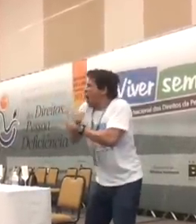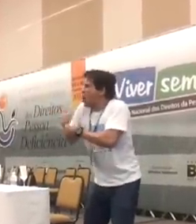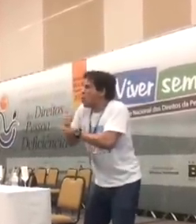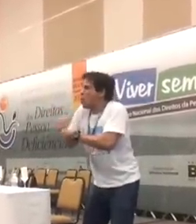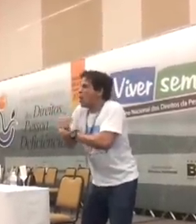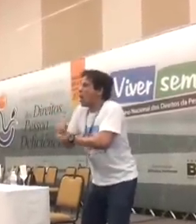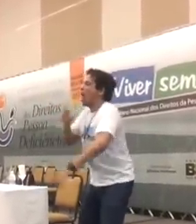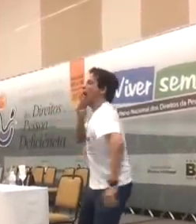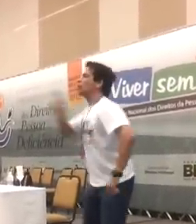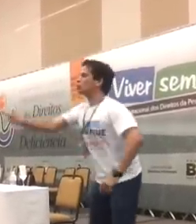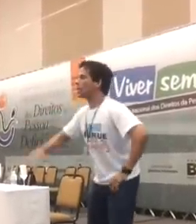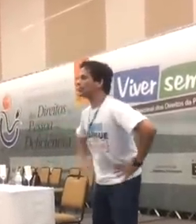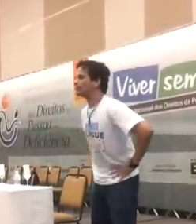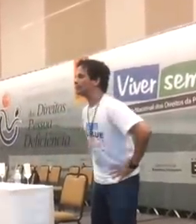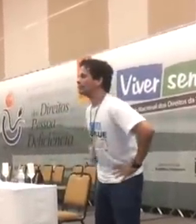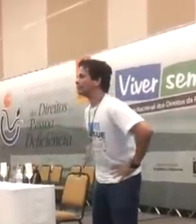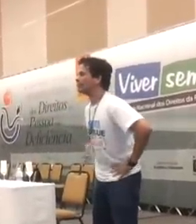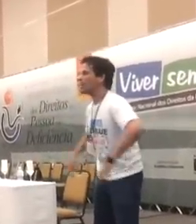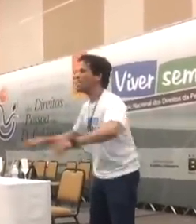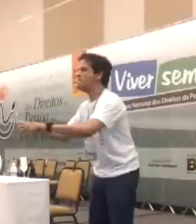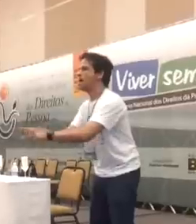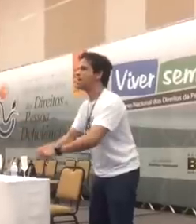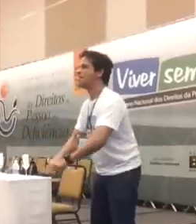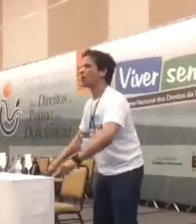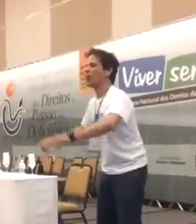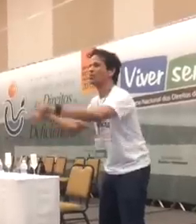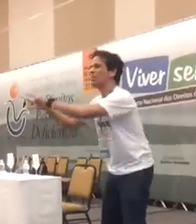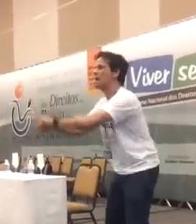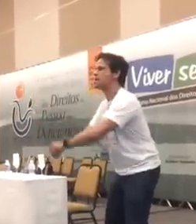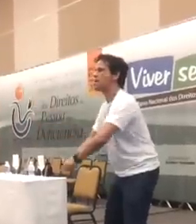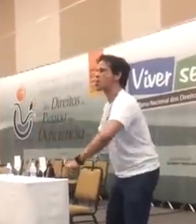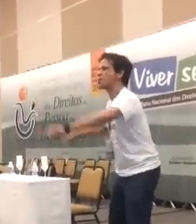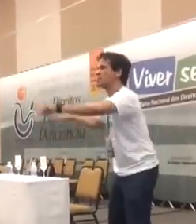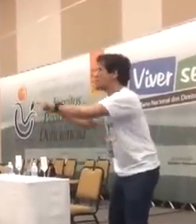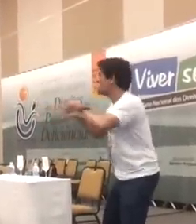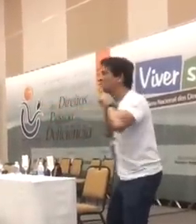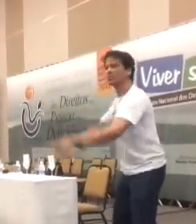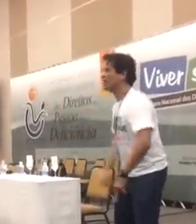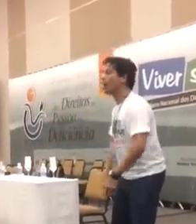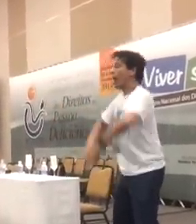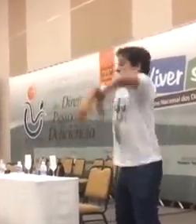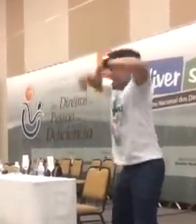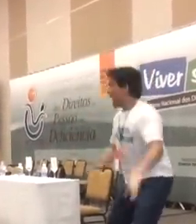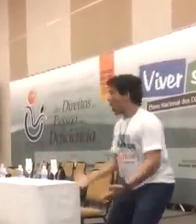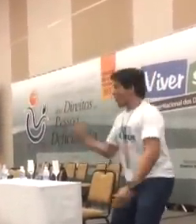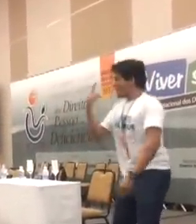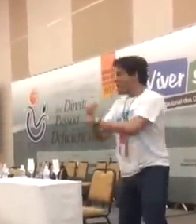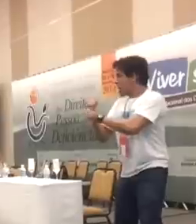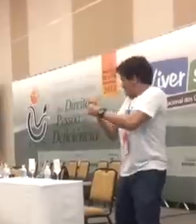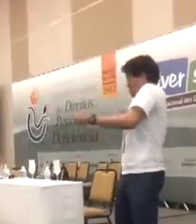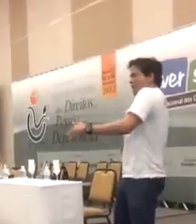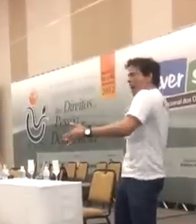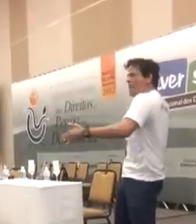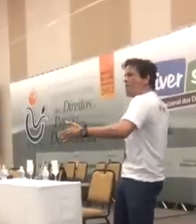100 anos a língua de sinais foi subalternizada. E o resultado da educação de surdos, qual foi? Foi um resultado do